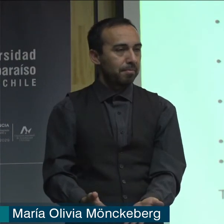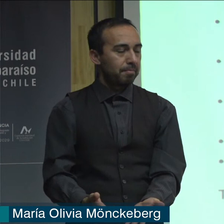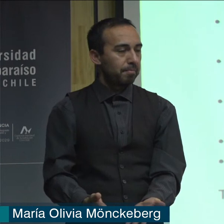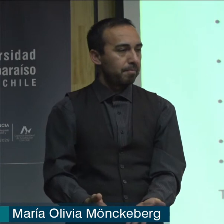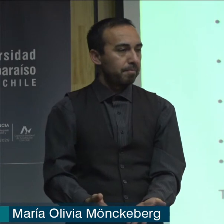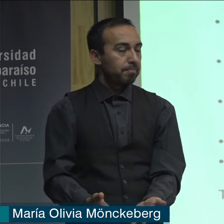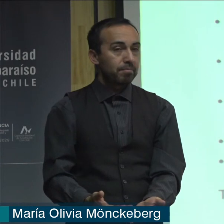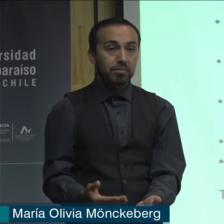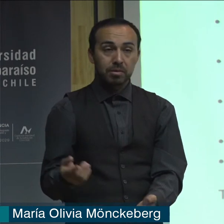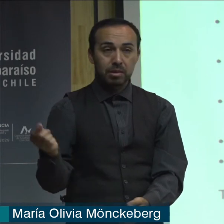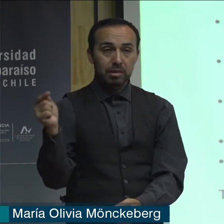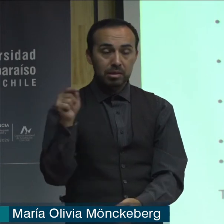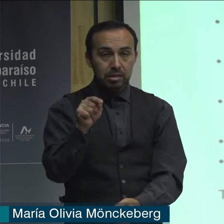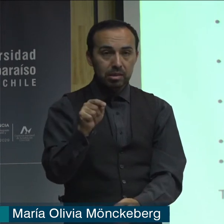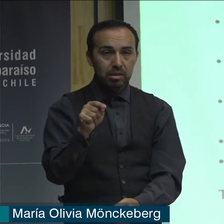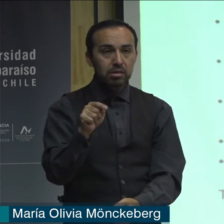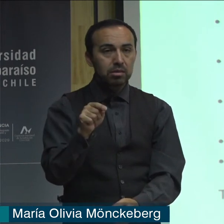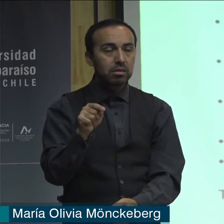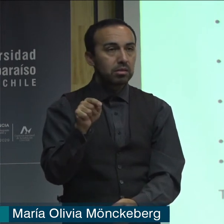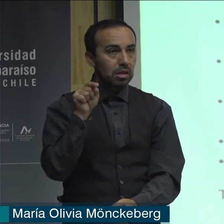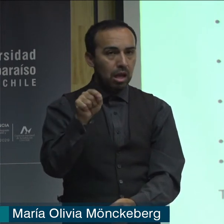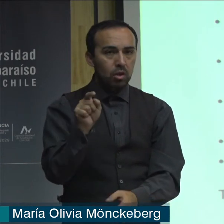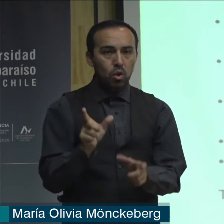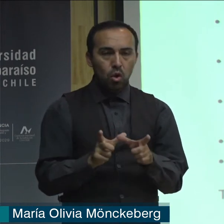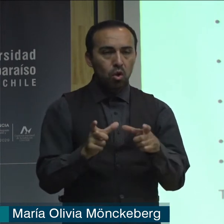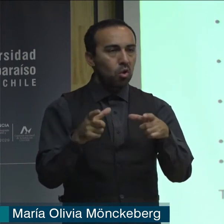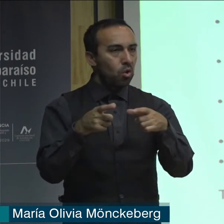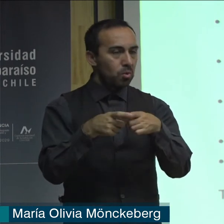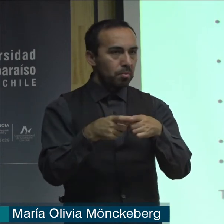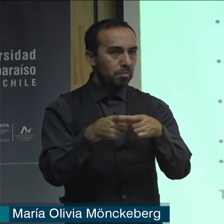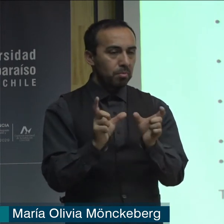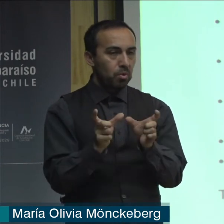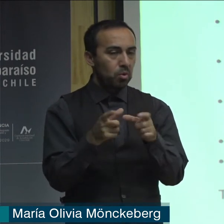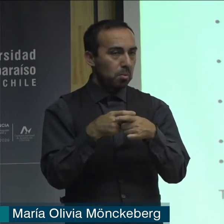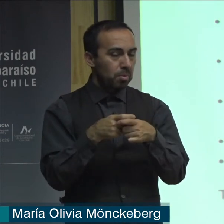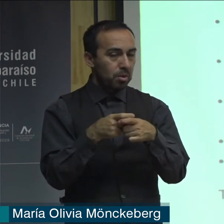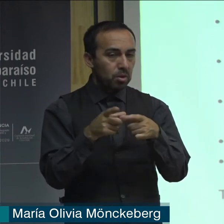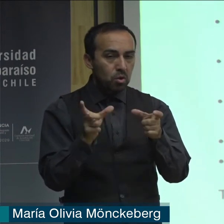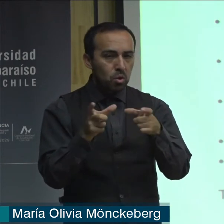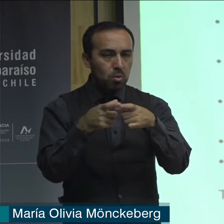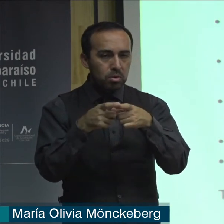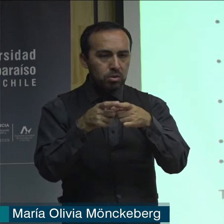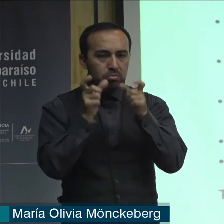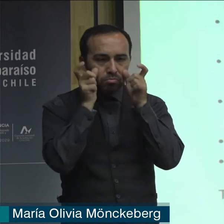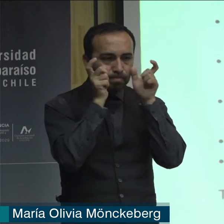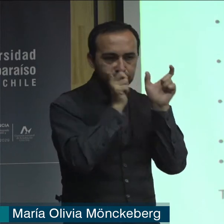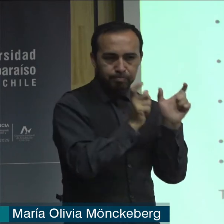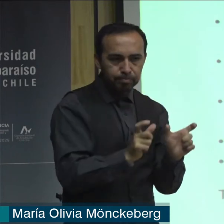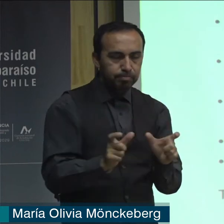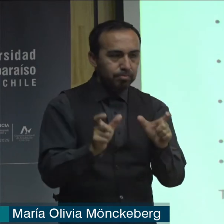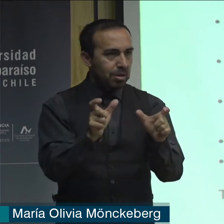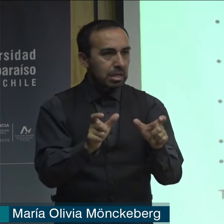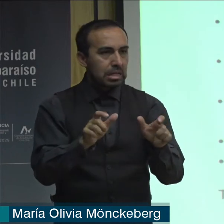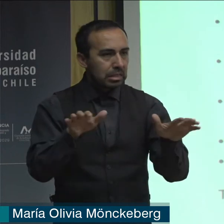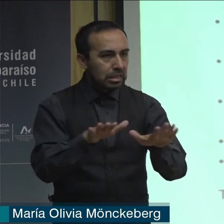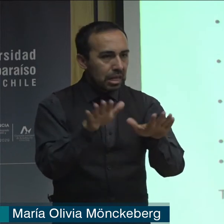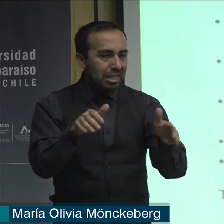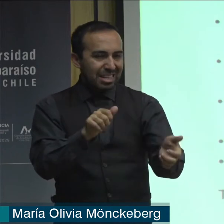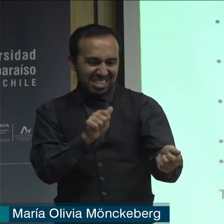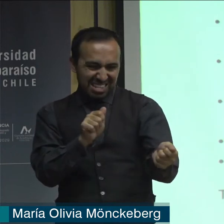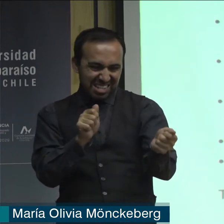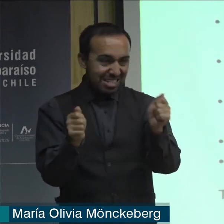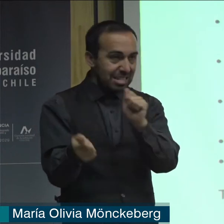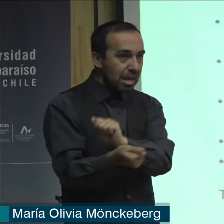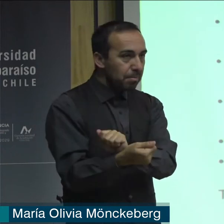y ahí hago una comisión que trataba de imponer en cambio el modelo gubernamental